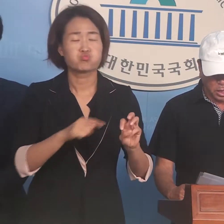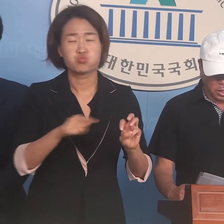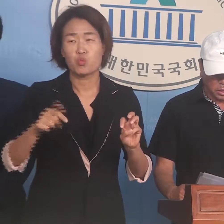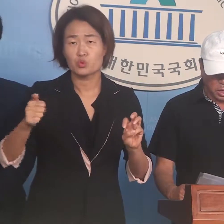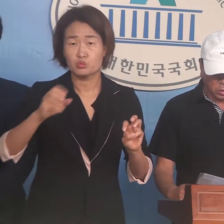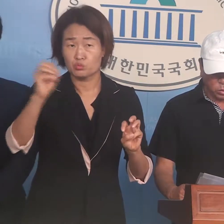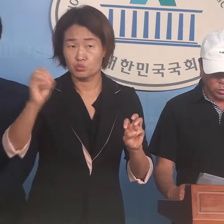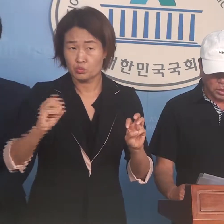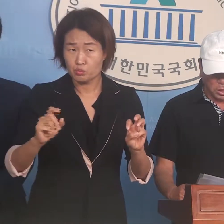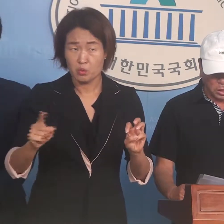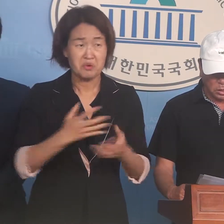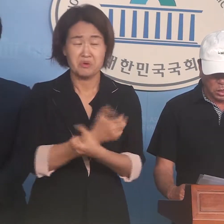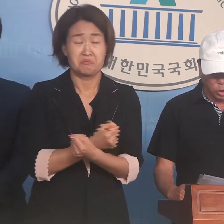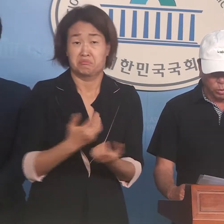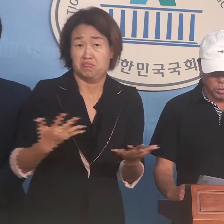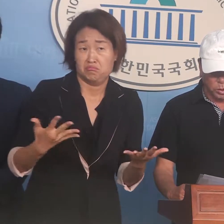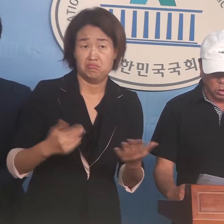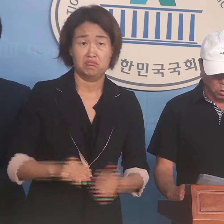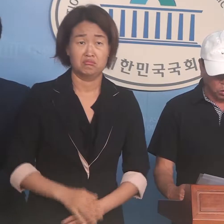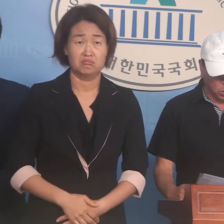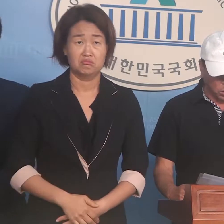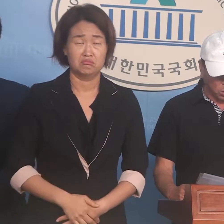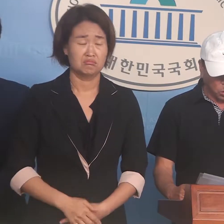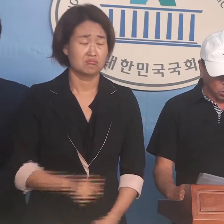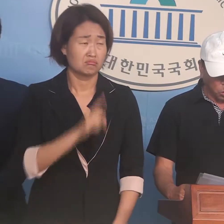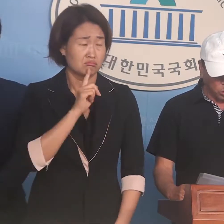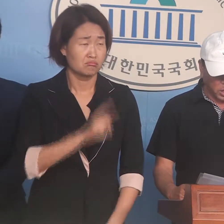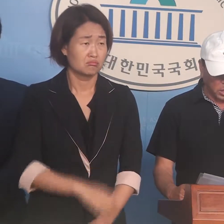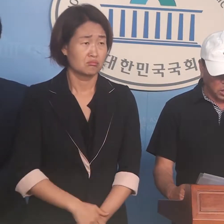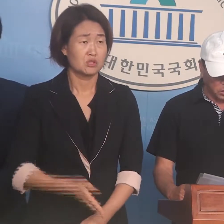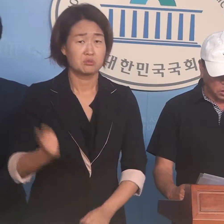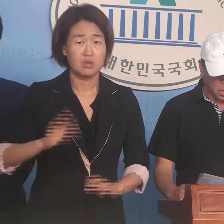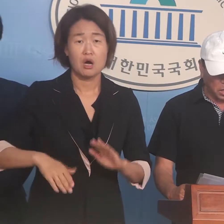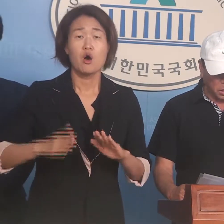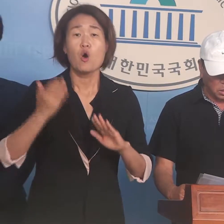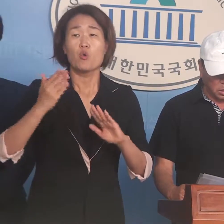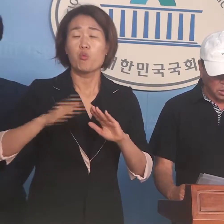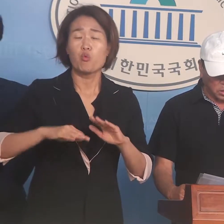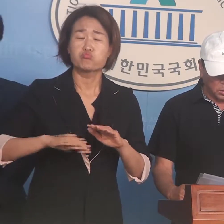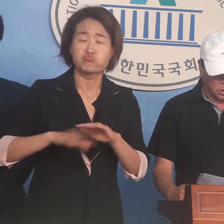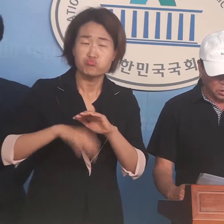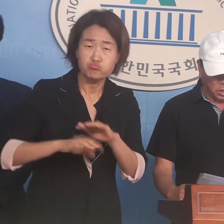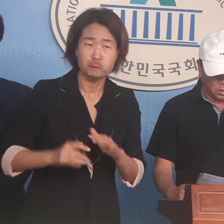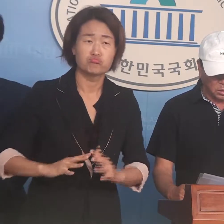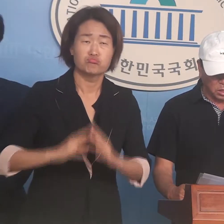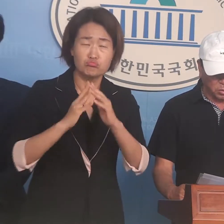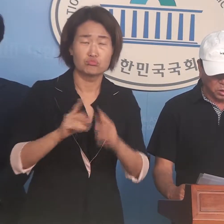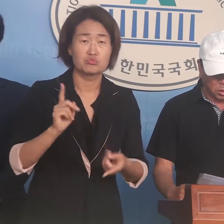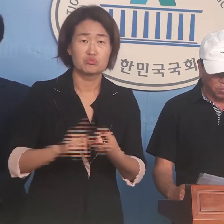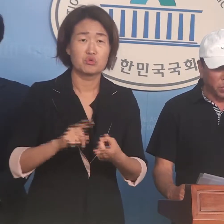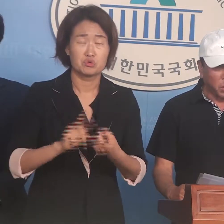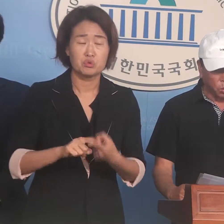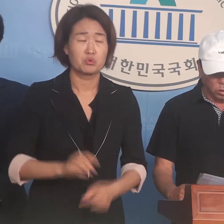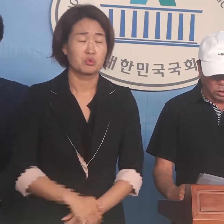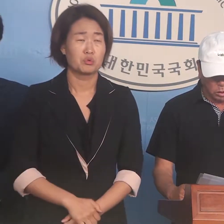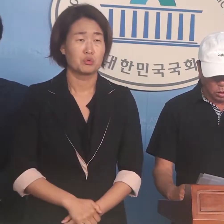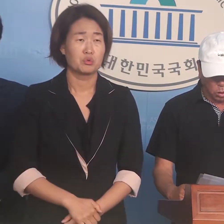50%는 계약도 없이 선투비하면서도 공사일자 등 데이터를 전산